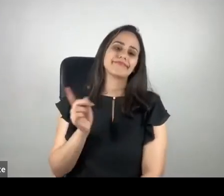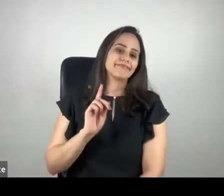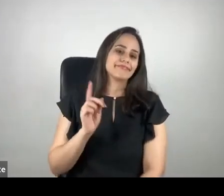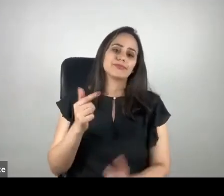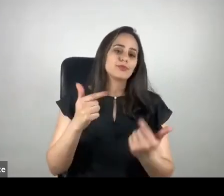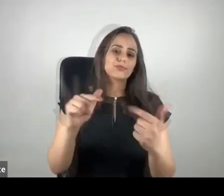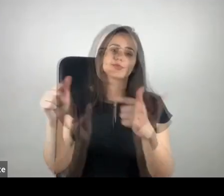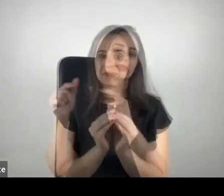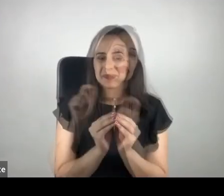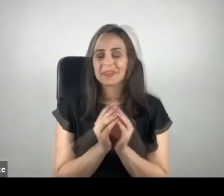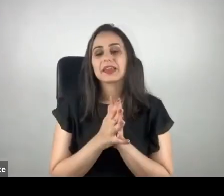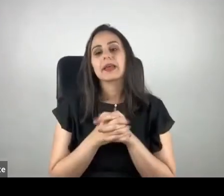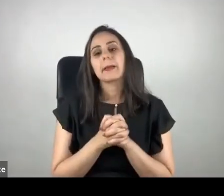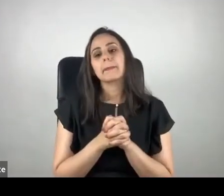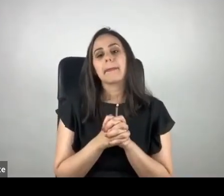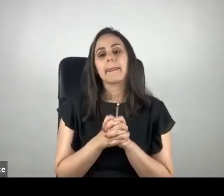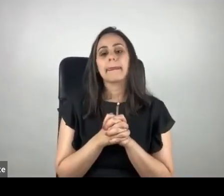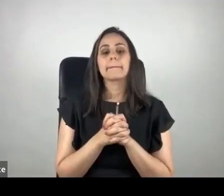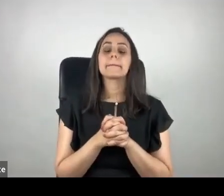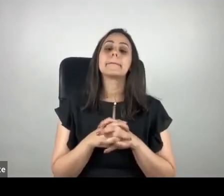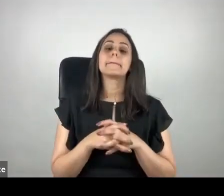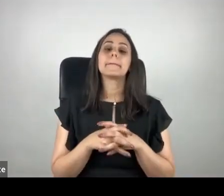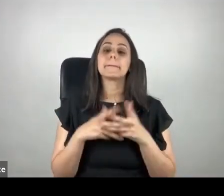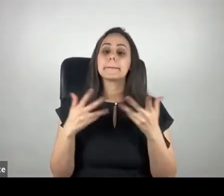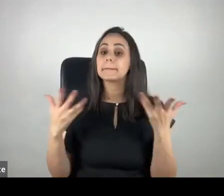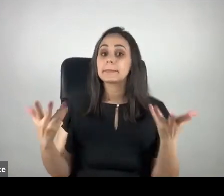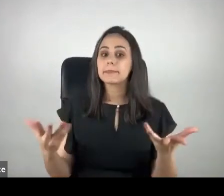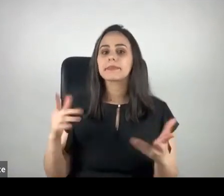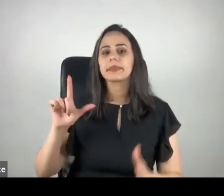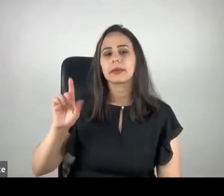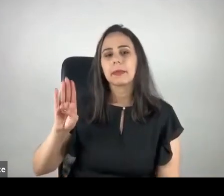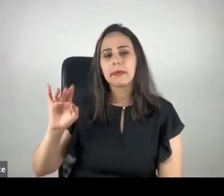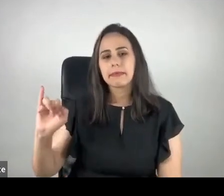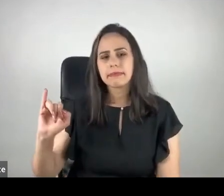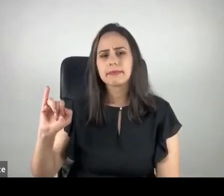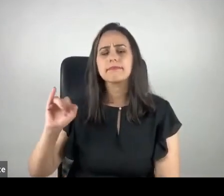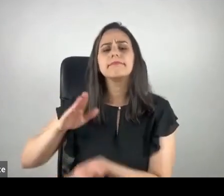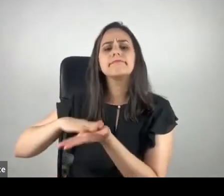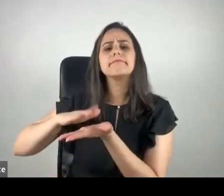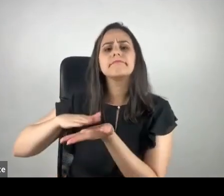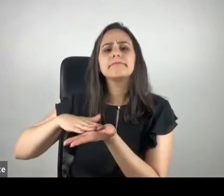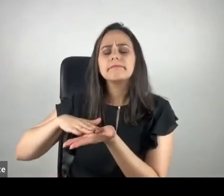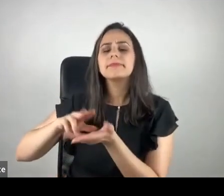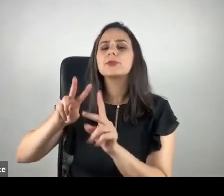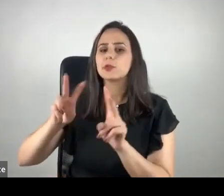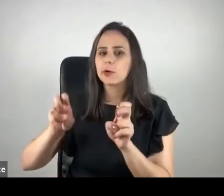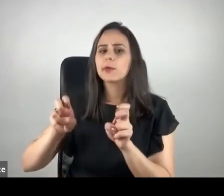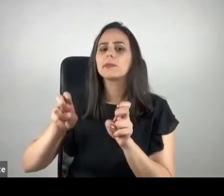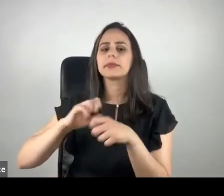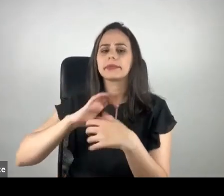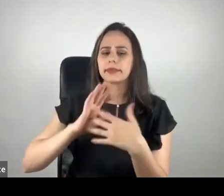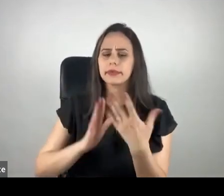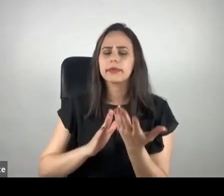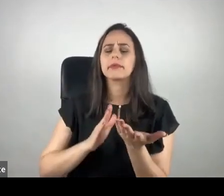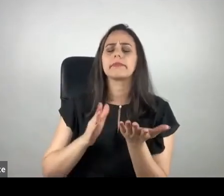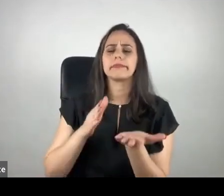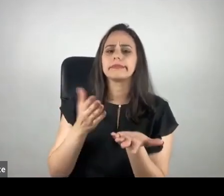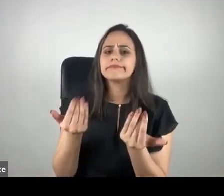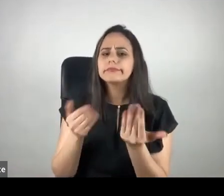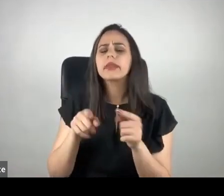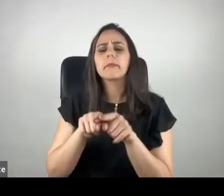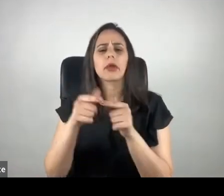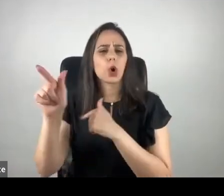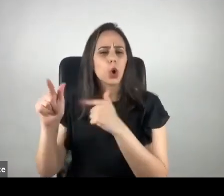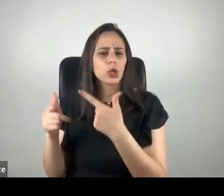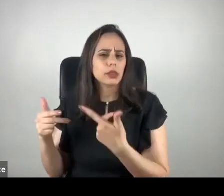não se adaptaram. E aí veio a LBI cobrando outras questões também, e estamos